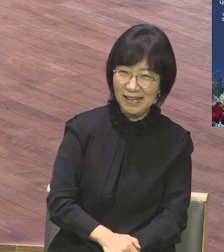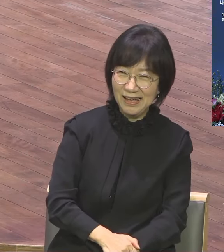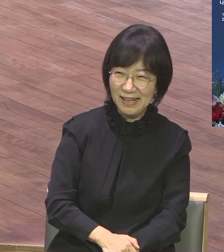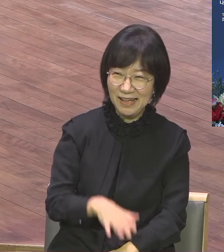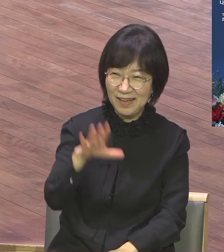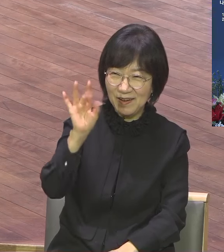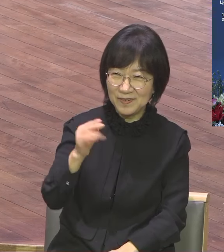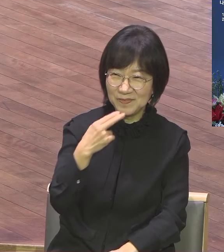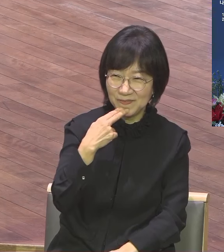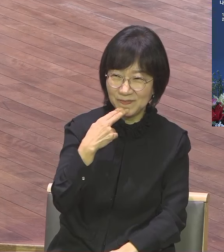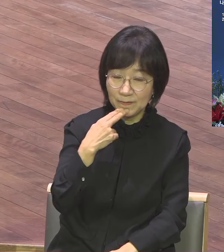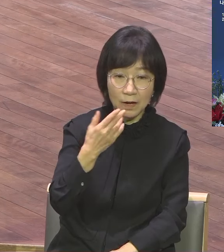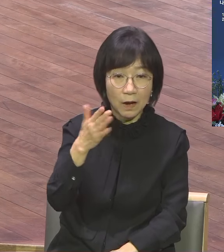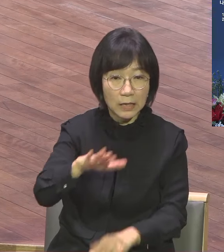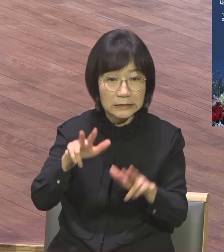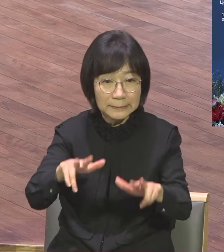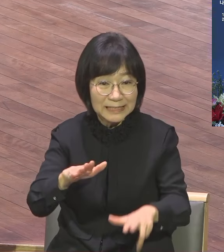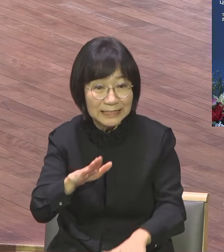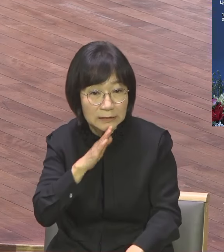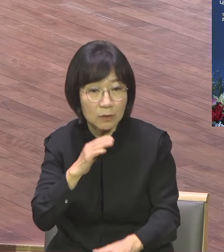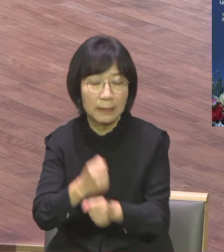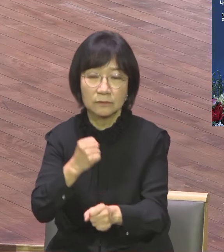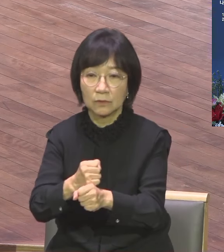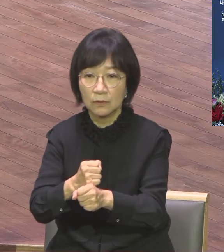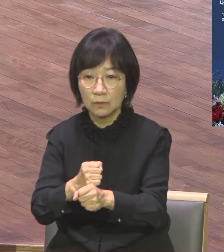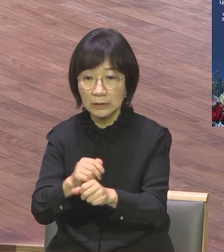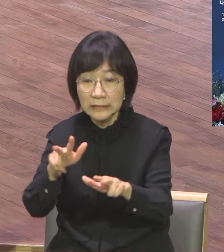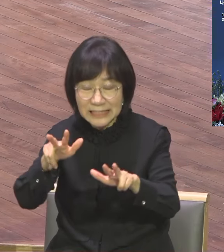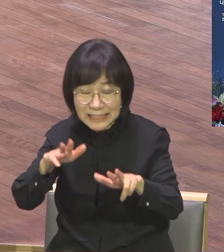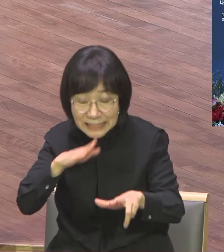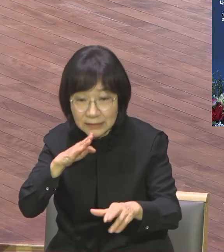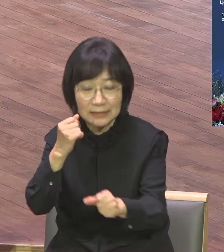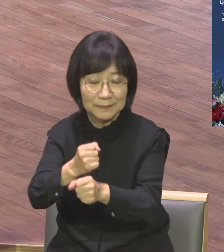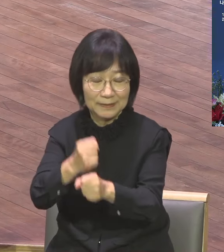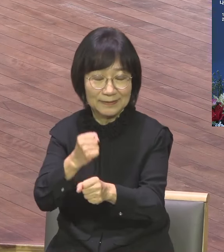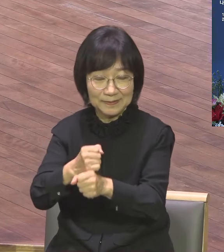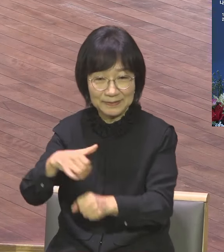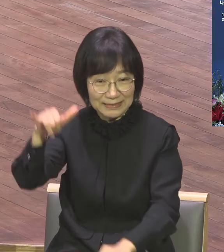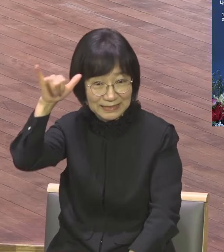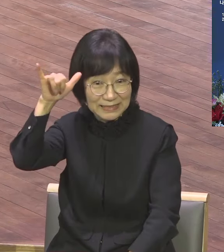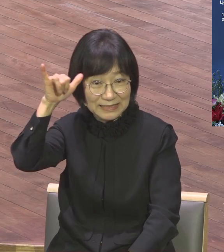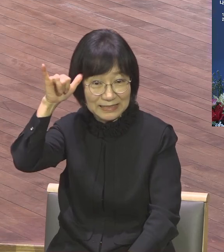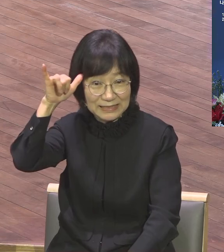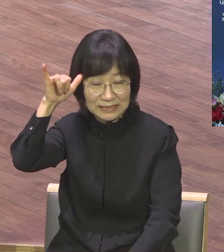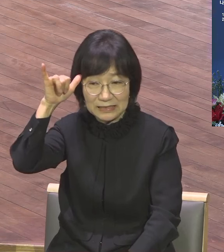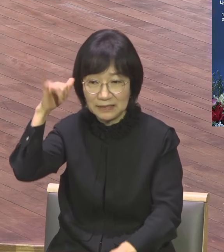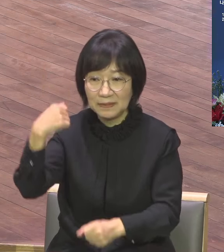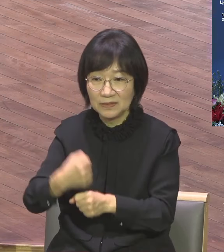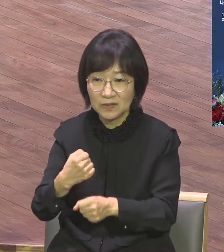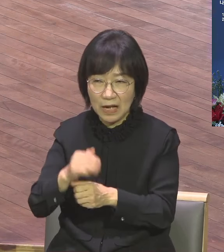우리 제한시키자. 위험하다 이거 지금 어디까지 제한 안 시키면 이 정도로 지금